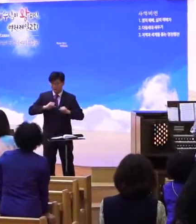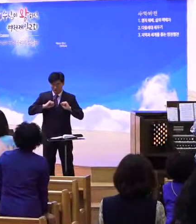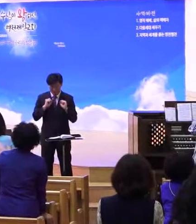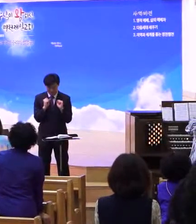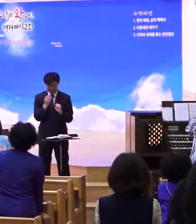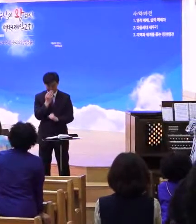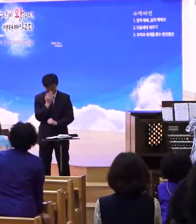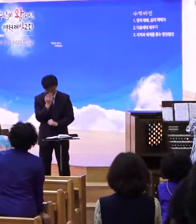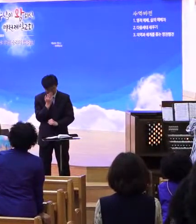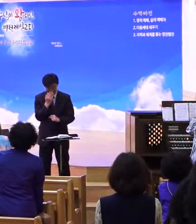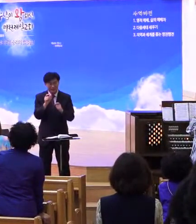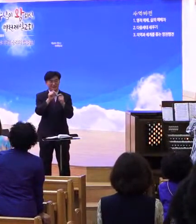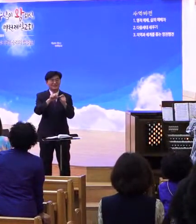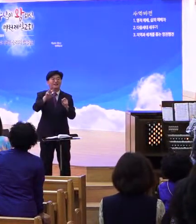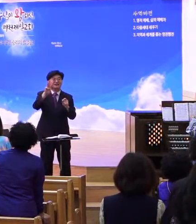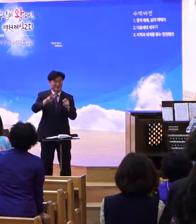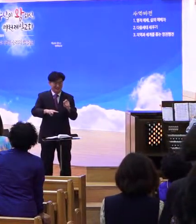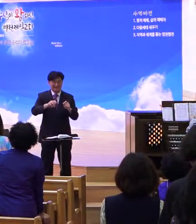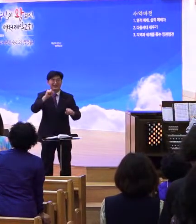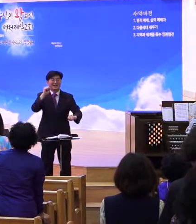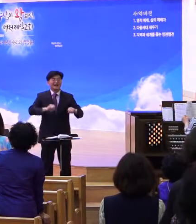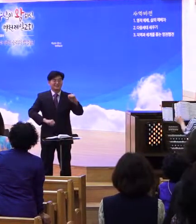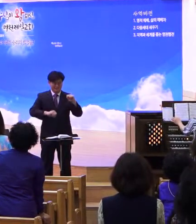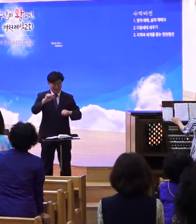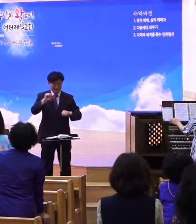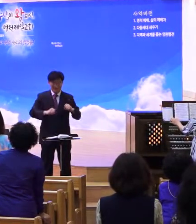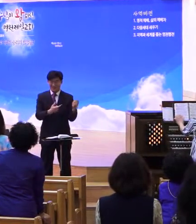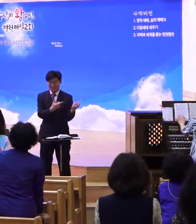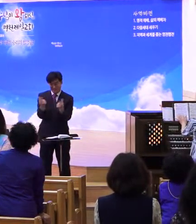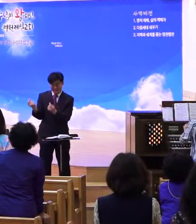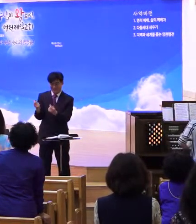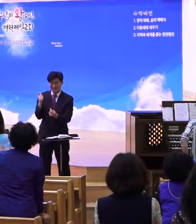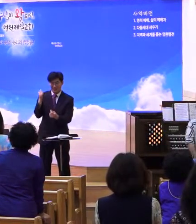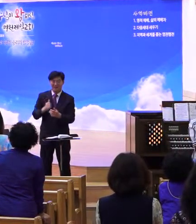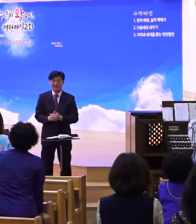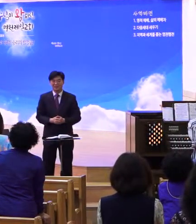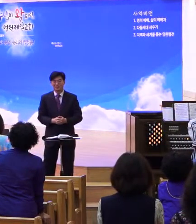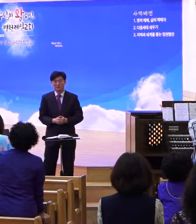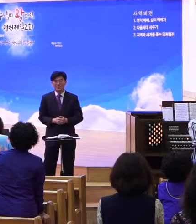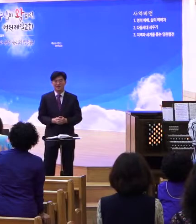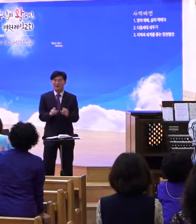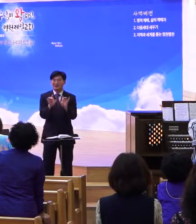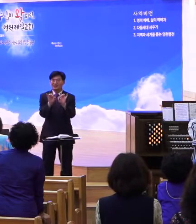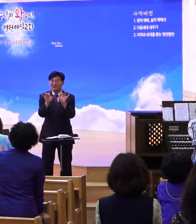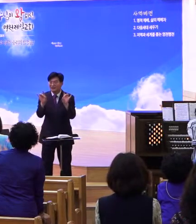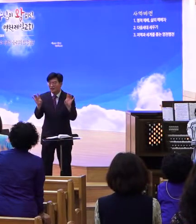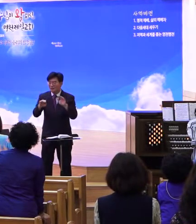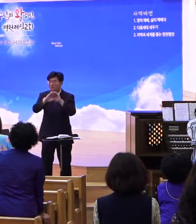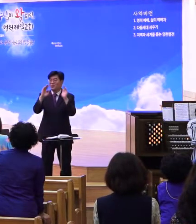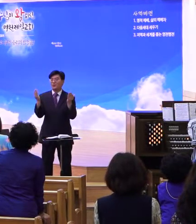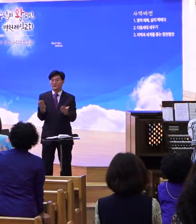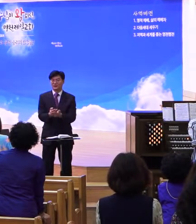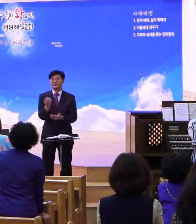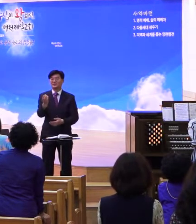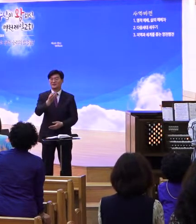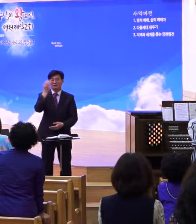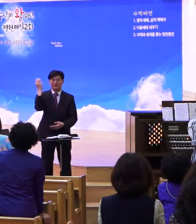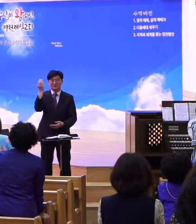영천 행전을 함께 써가기를 소망합니다. 한 분도 예외 없이 우리 모두가 다 성령님이